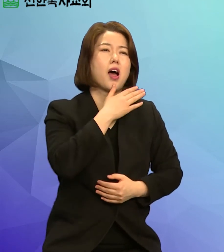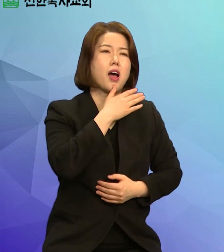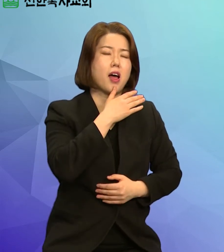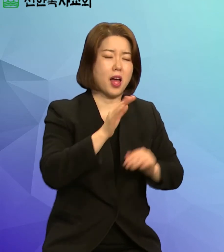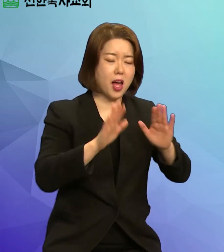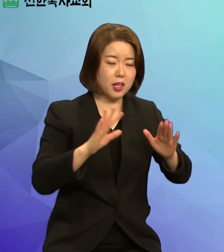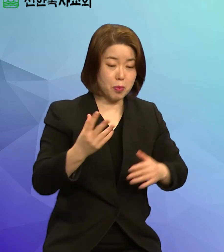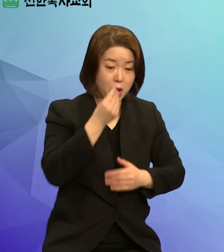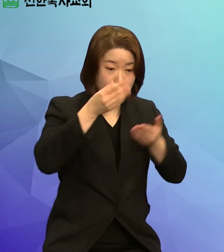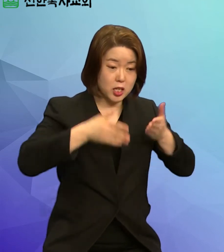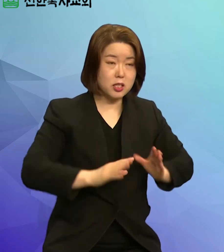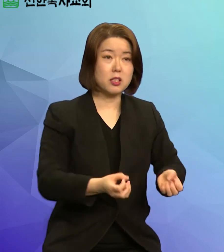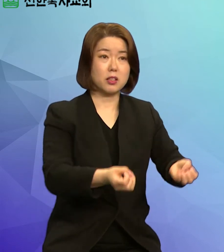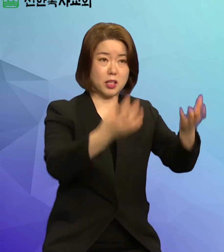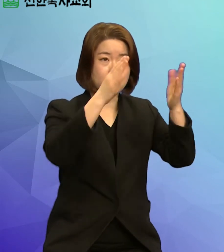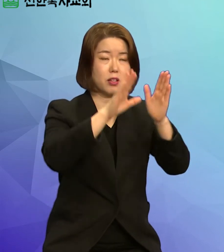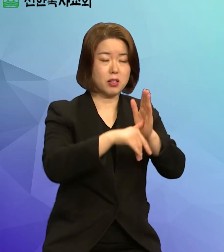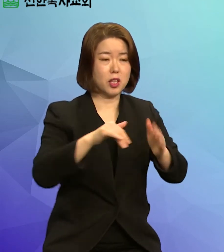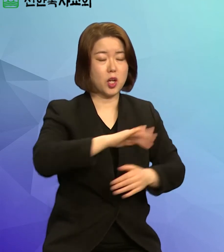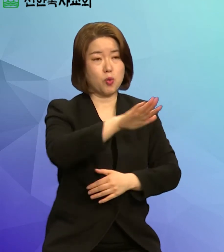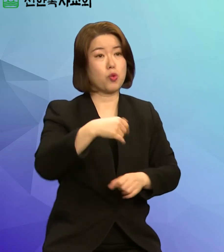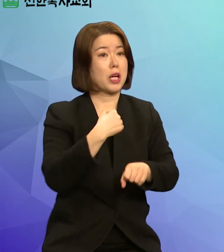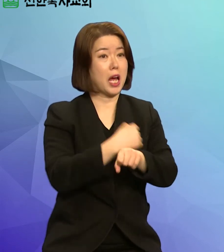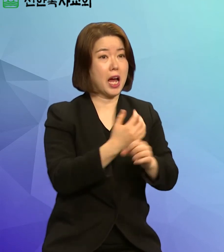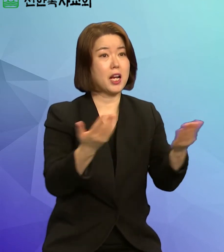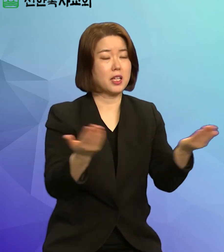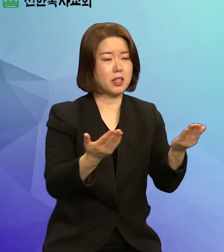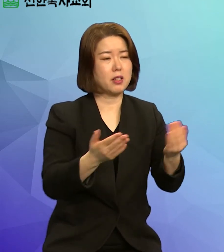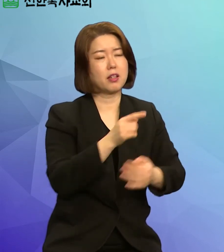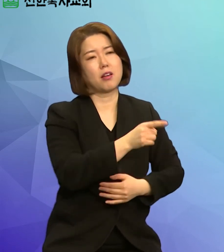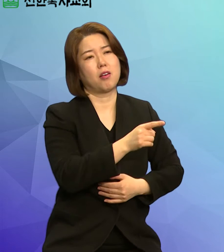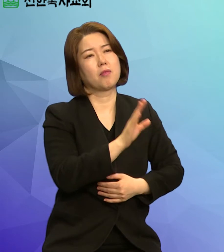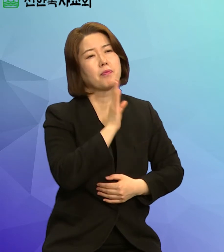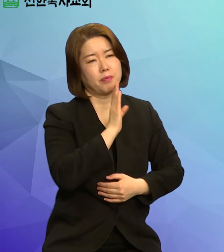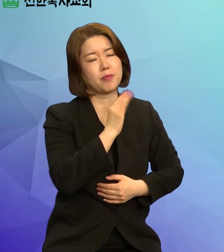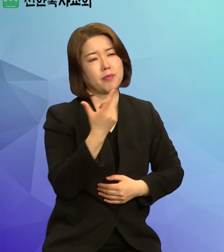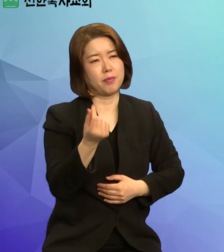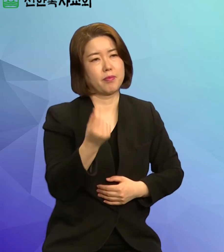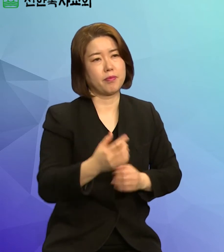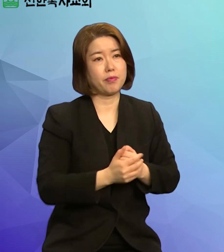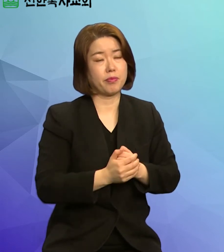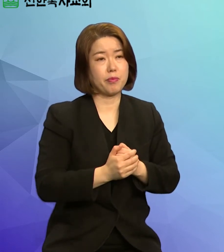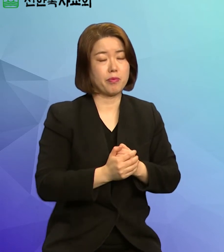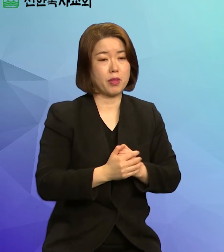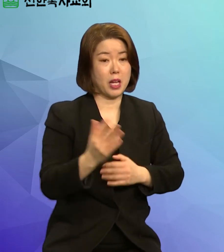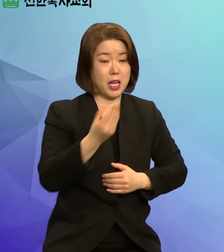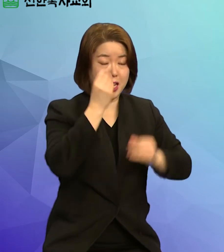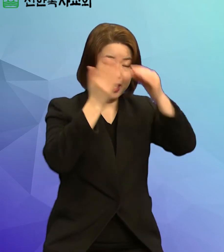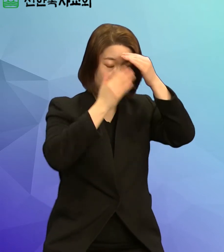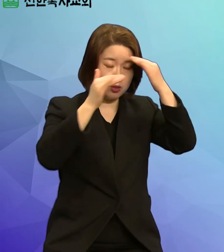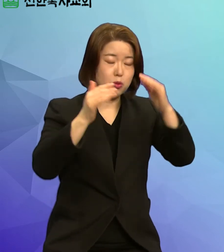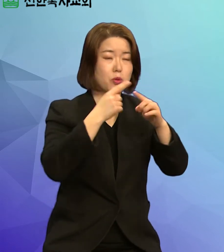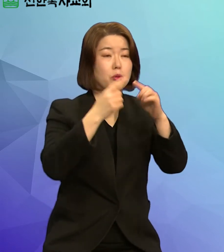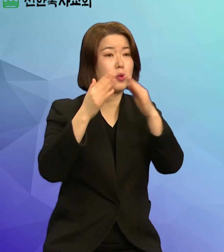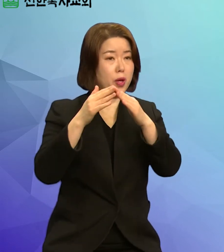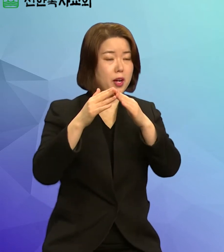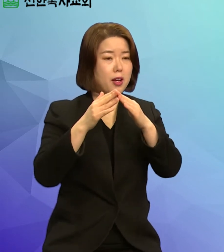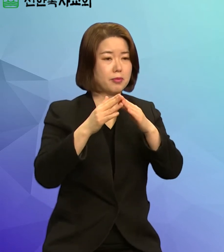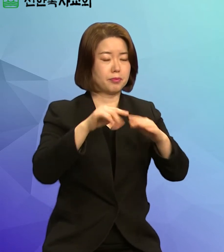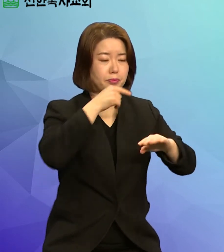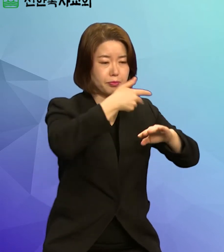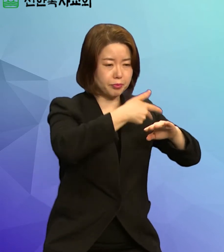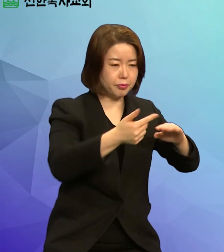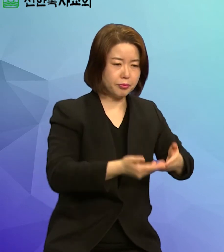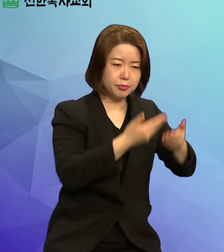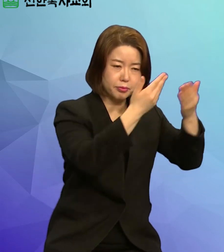이번 성탄절에 우리가 해야 할 일이 이거겠구나. 성도들과 교회가 헌혈에